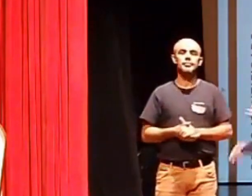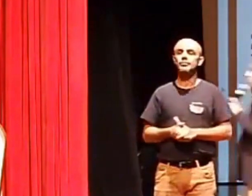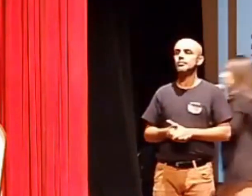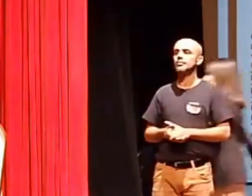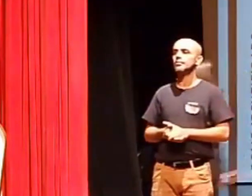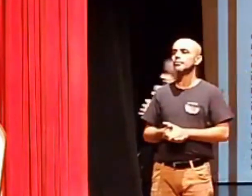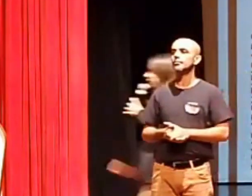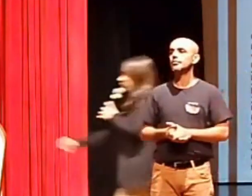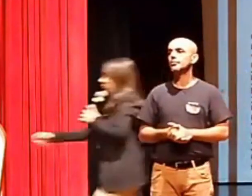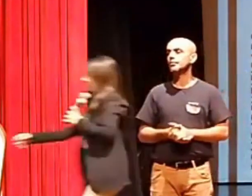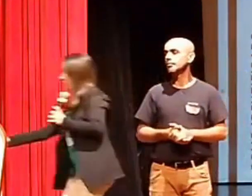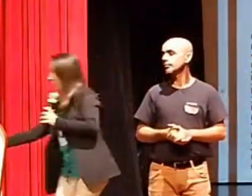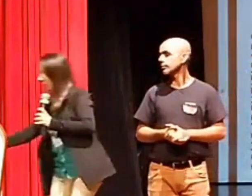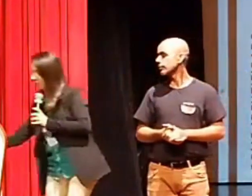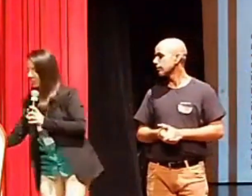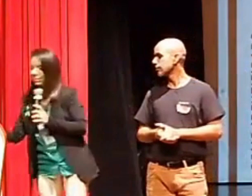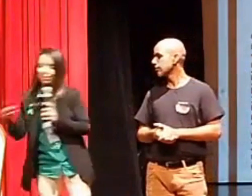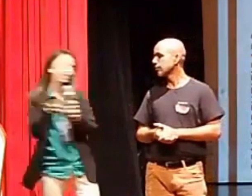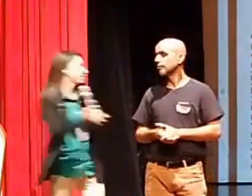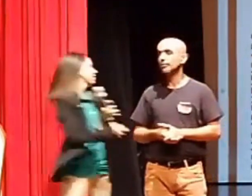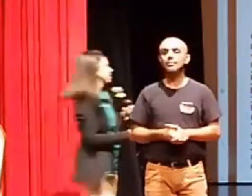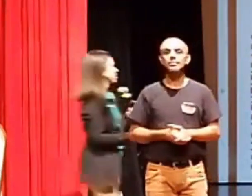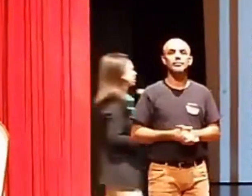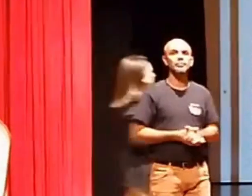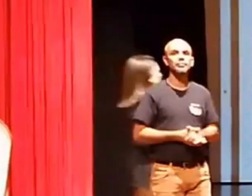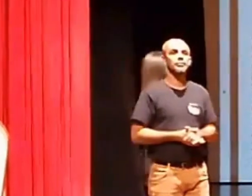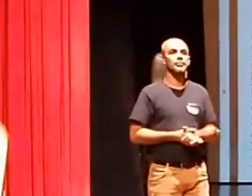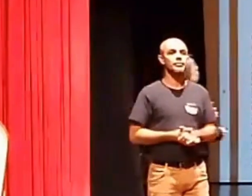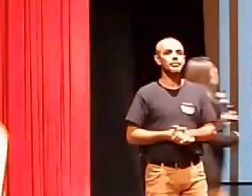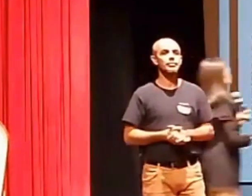Deixa eu pegar de novo o passador aqui.